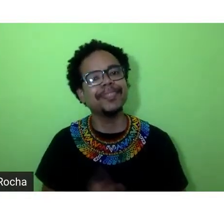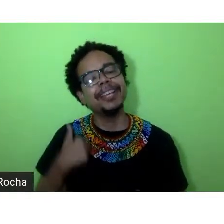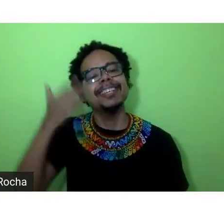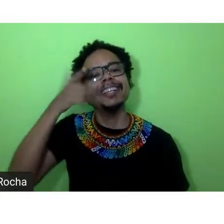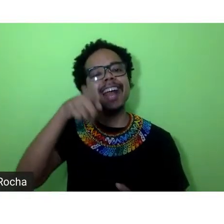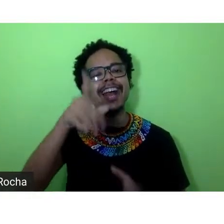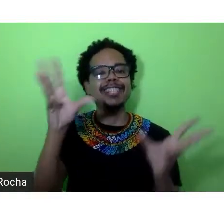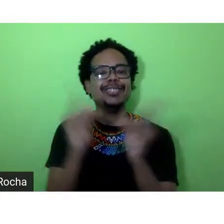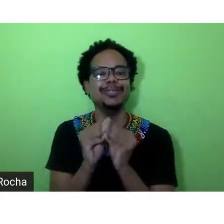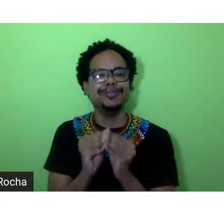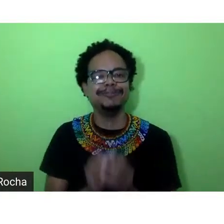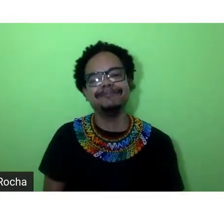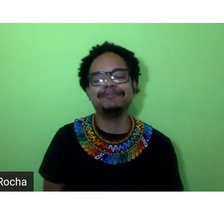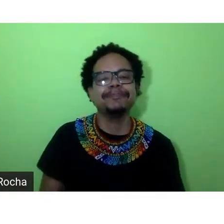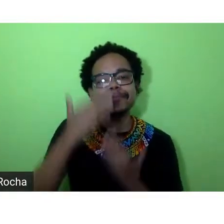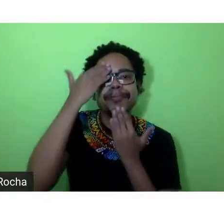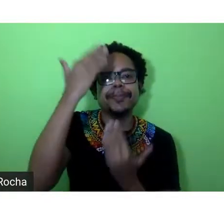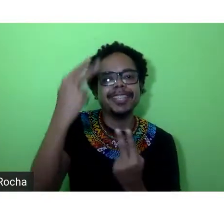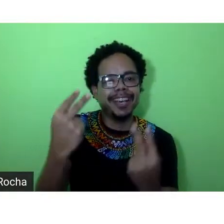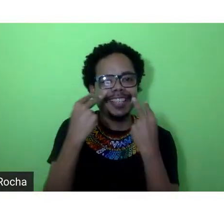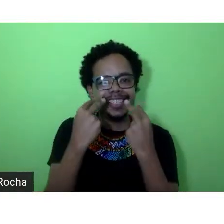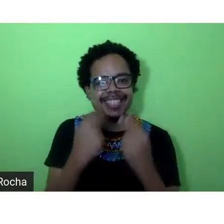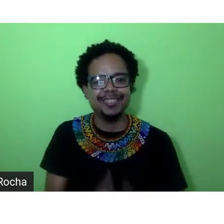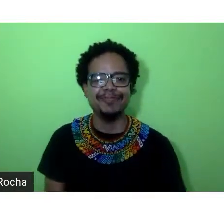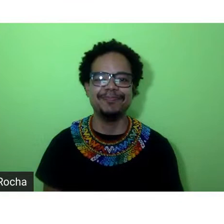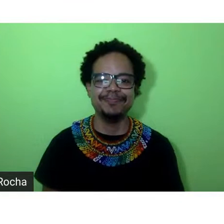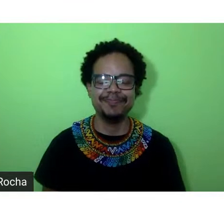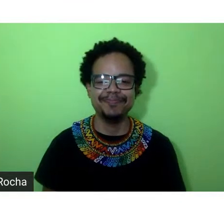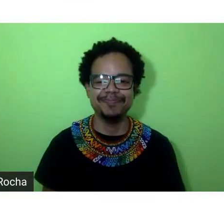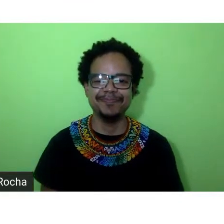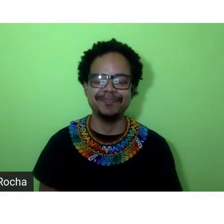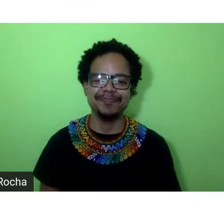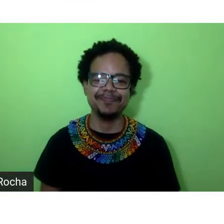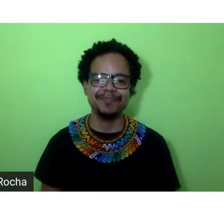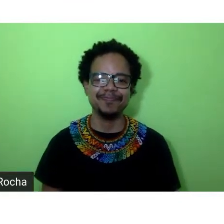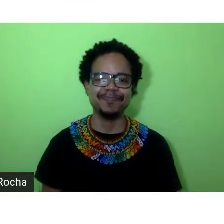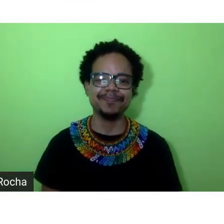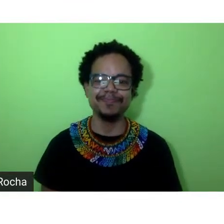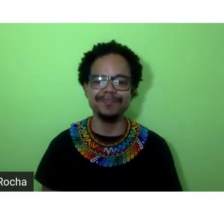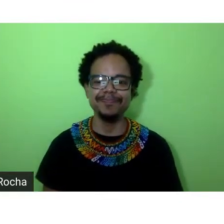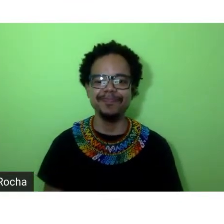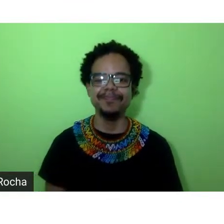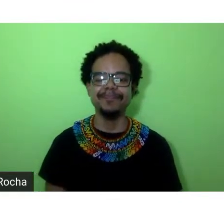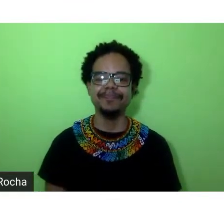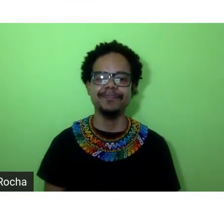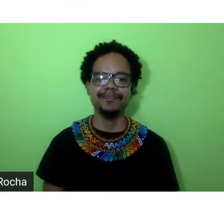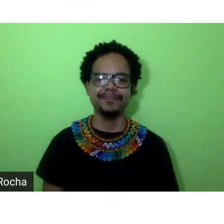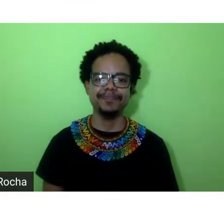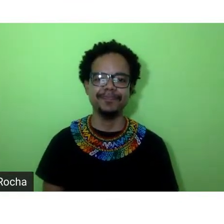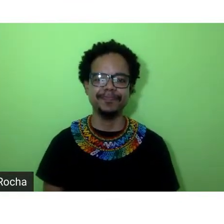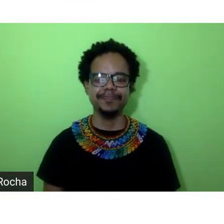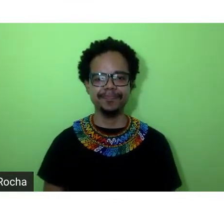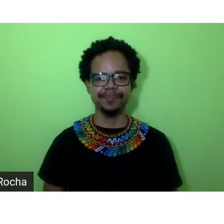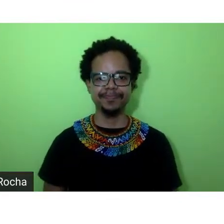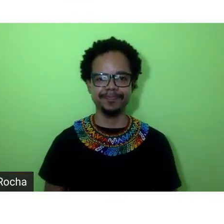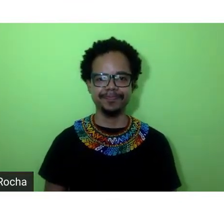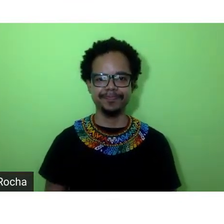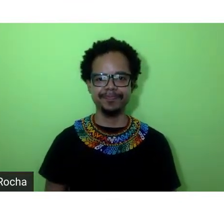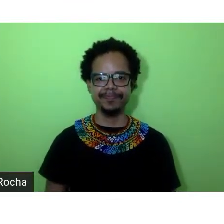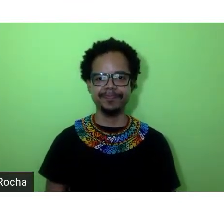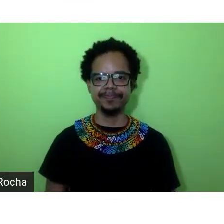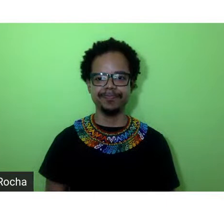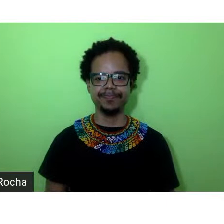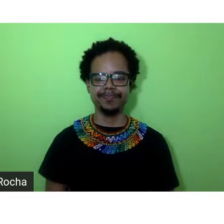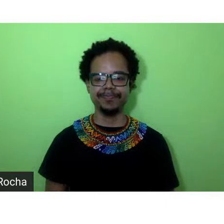estar equiparado também é a nossa Cultura a cultura surda esta essa shi é o o filho